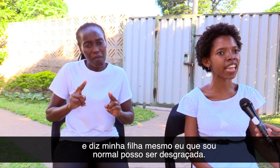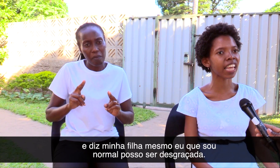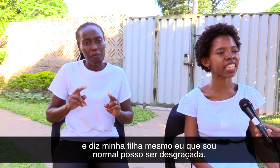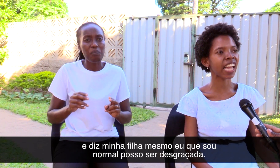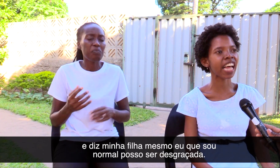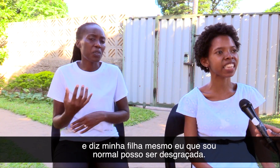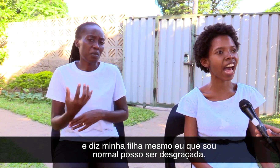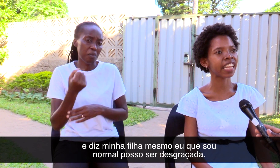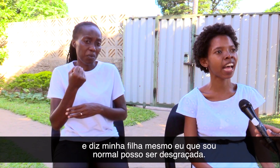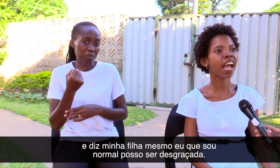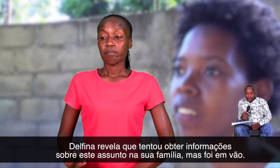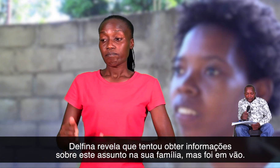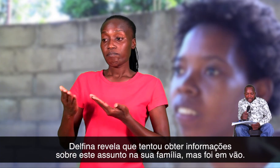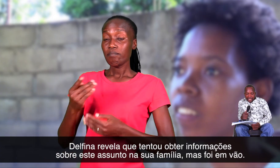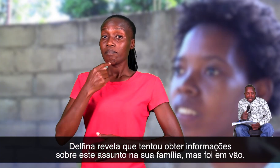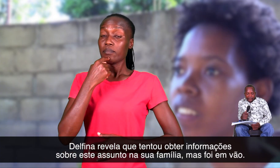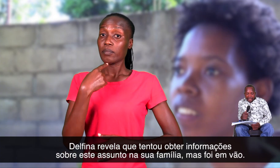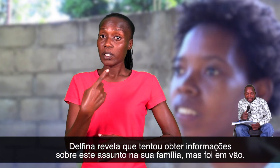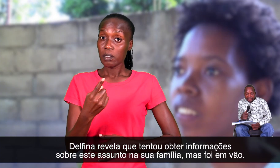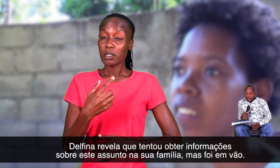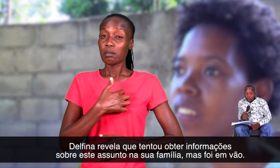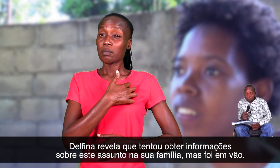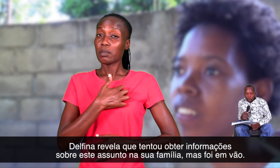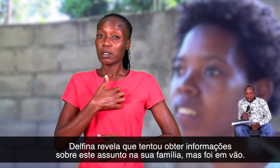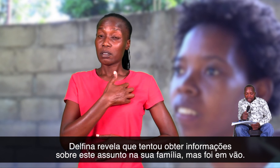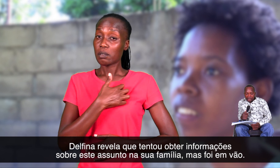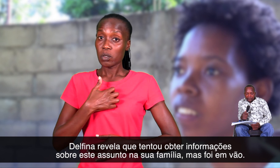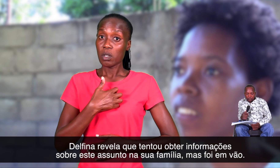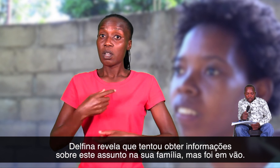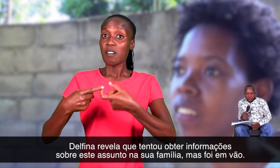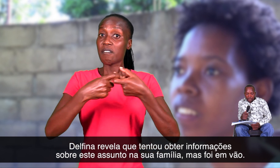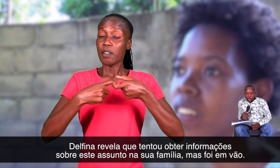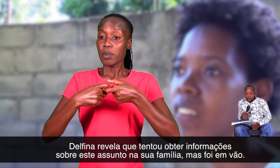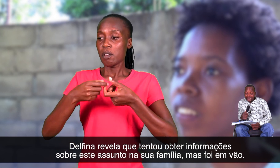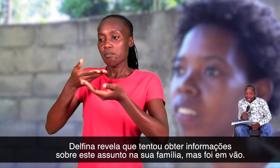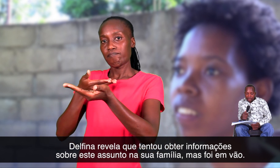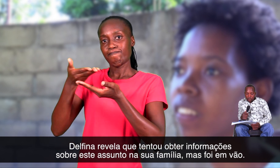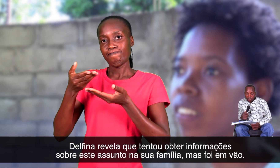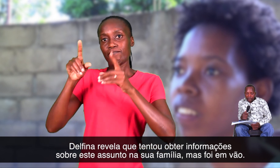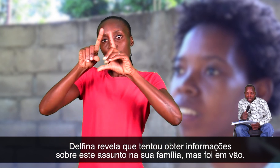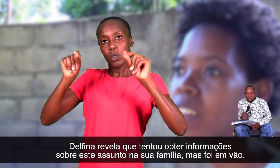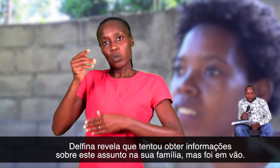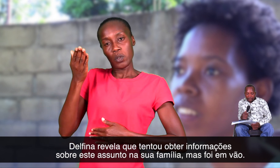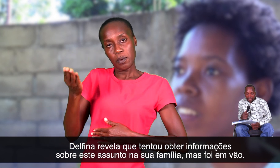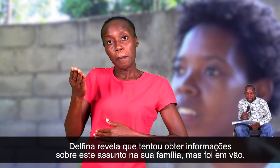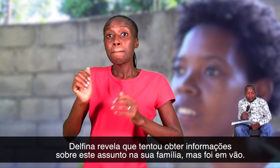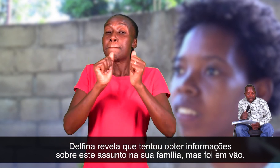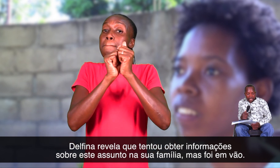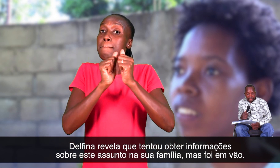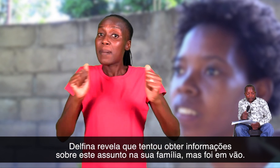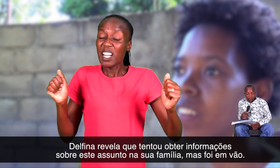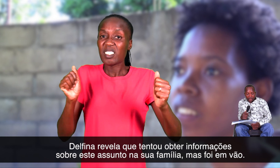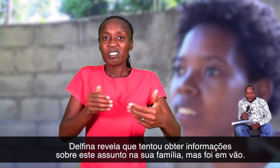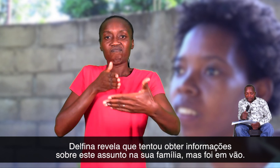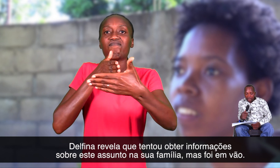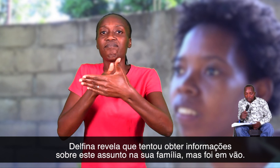Posso ser desgraçada. Delfina revela que tentou obter informações sobre este assunto na sua família,